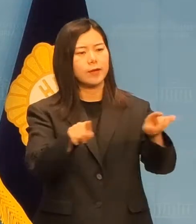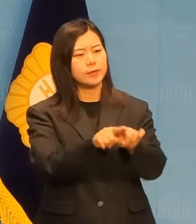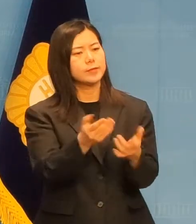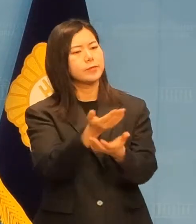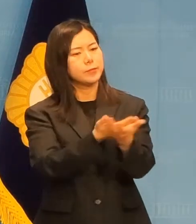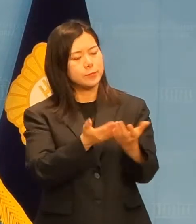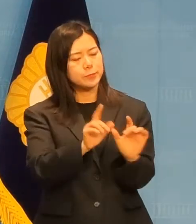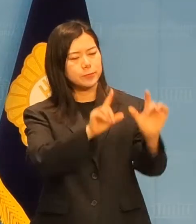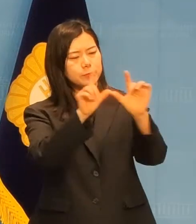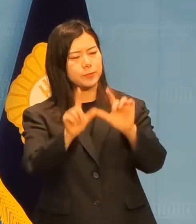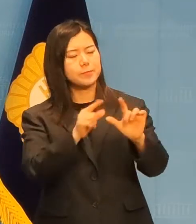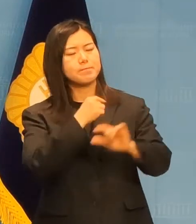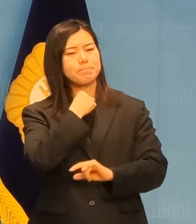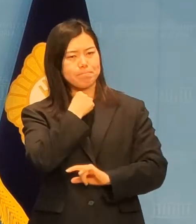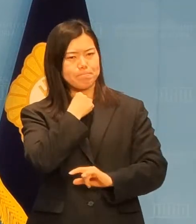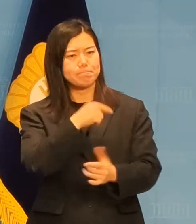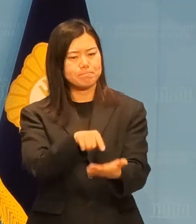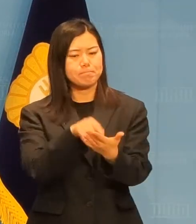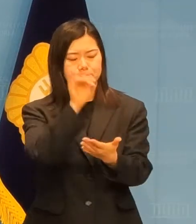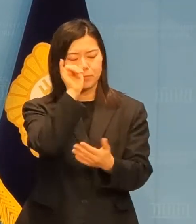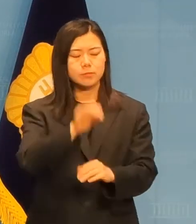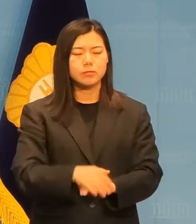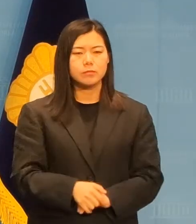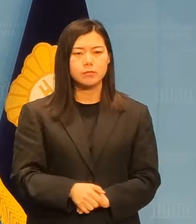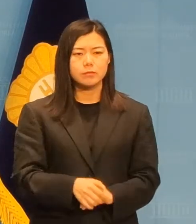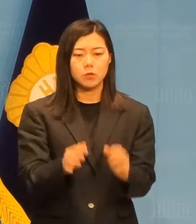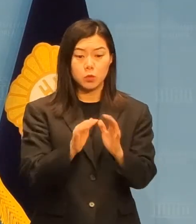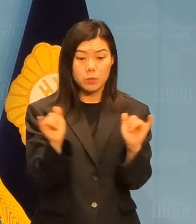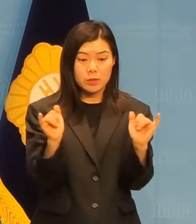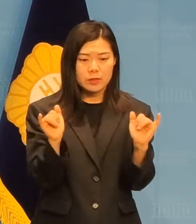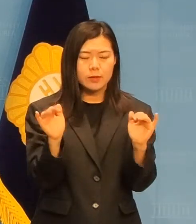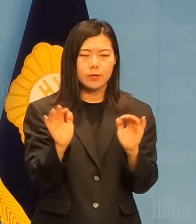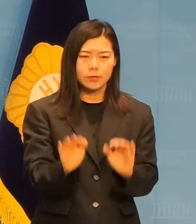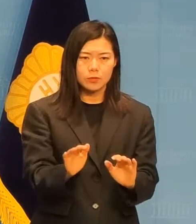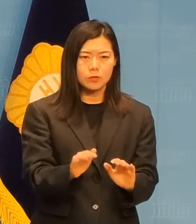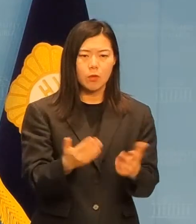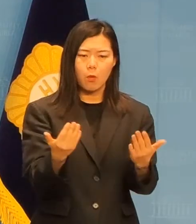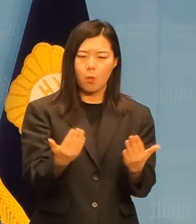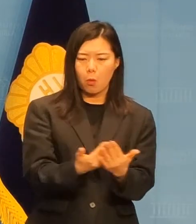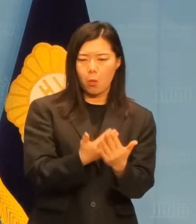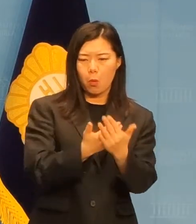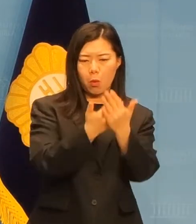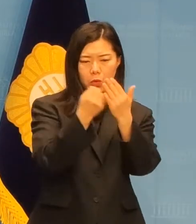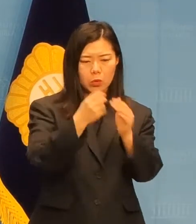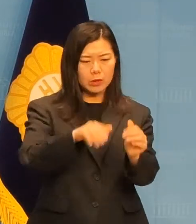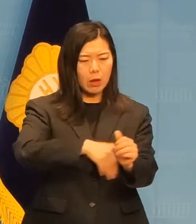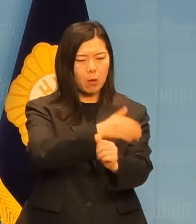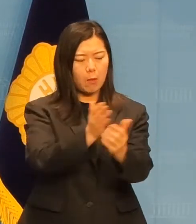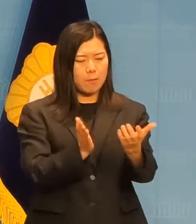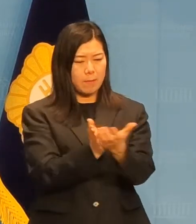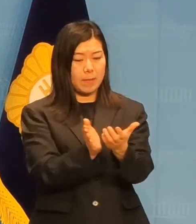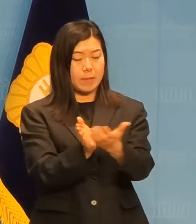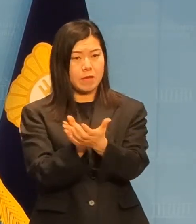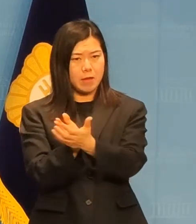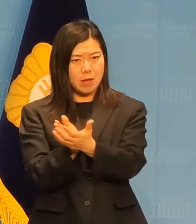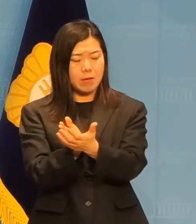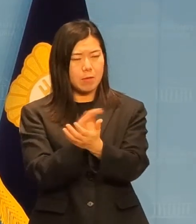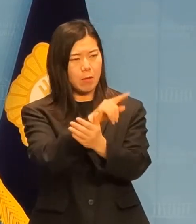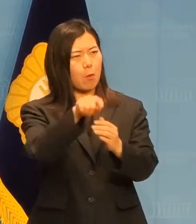원하는 것으로 나타나고 있습니다. 국민은 점진적이고 현실적인 접근을 지지하고